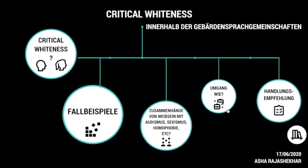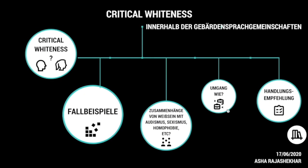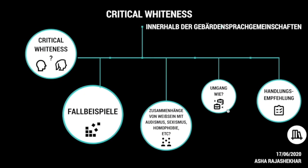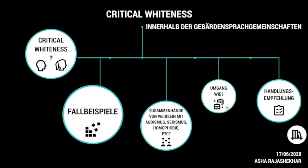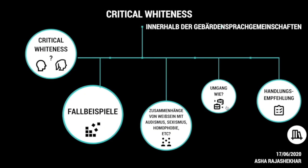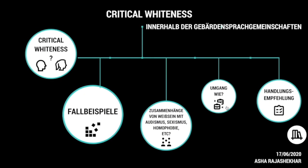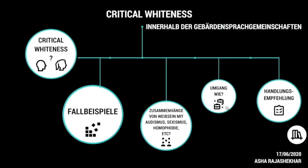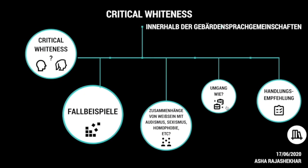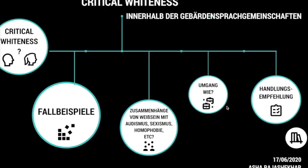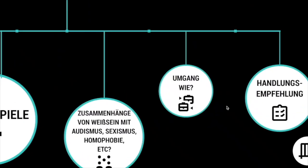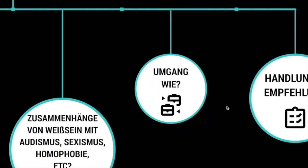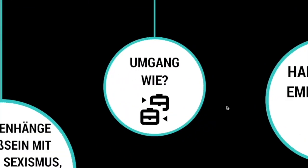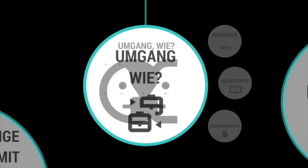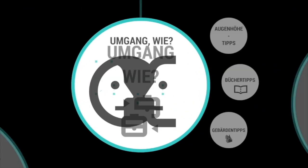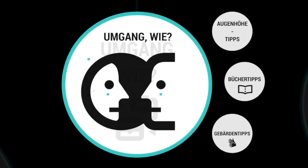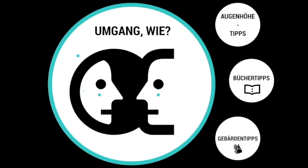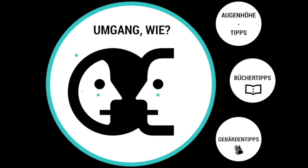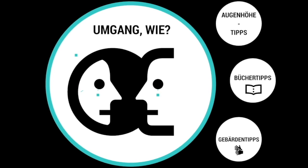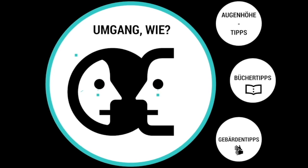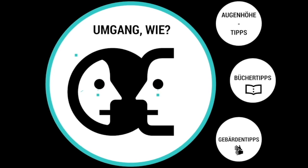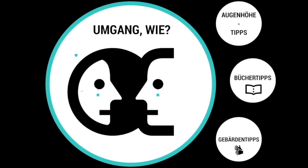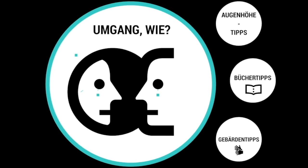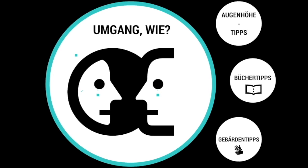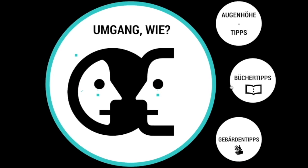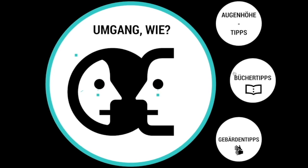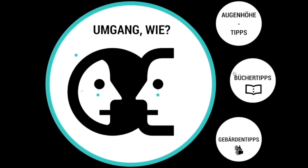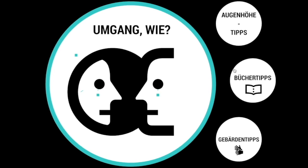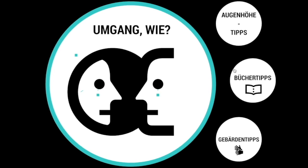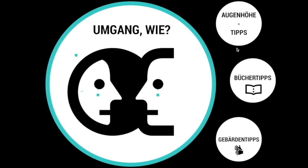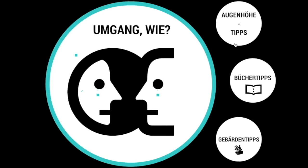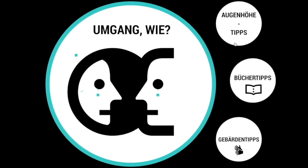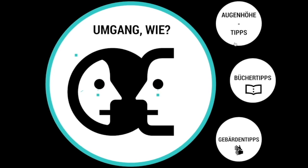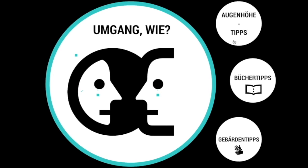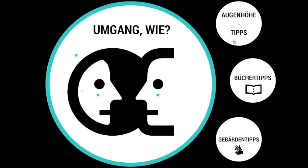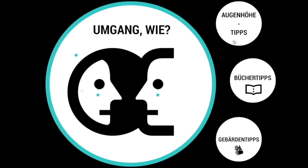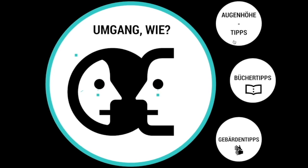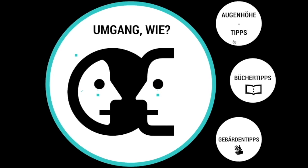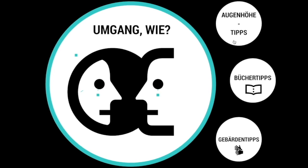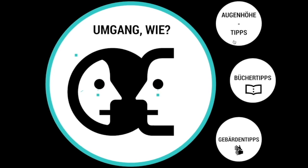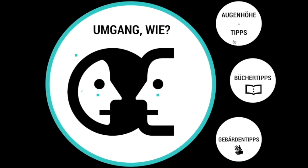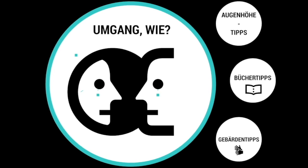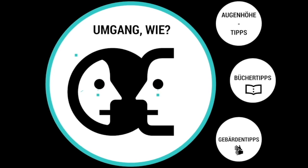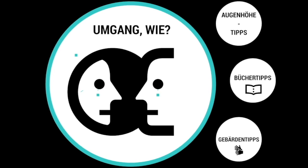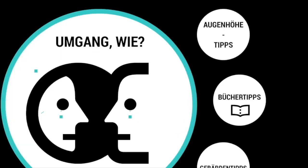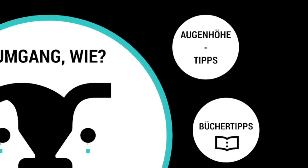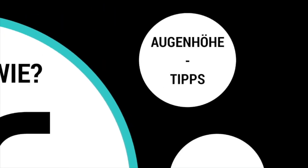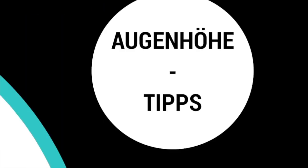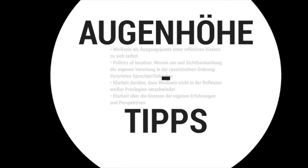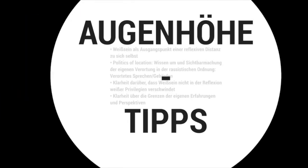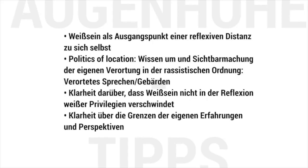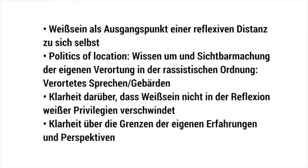so weiter. Und die Bewegung der Gebärde drückt ihr dynamisches Zusammenspiel aus.